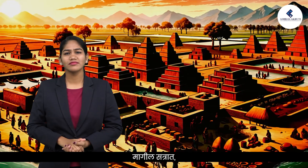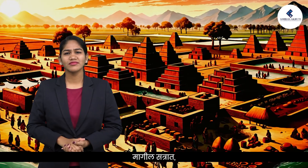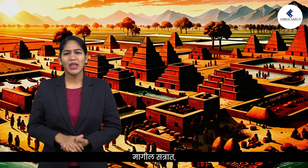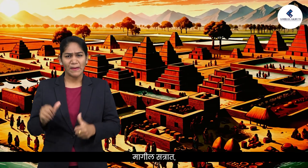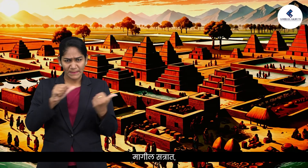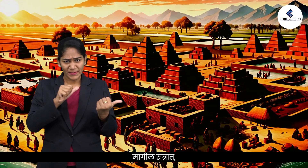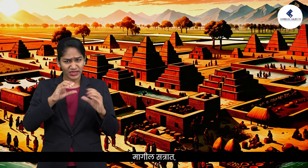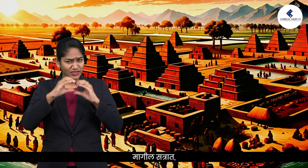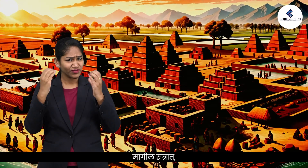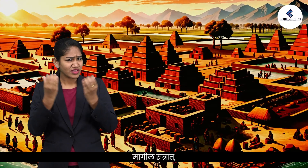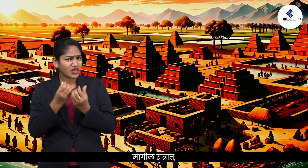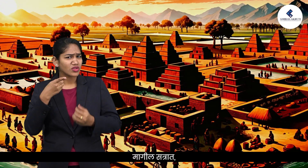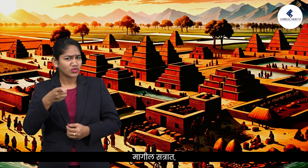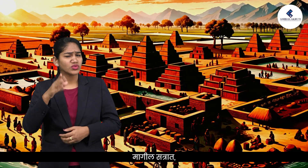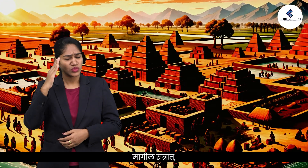मागील सत्रात